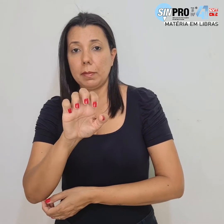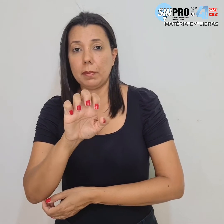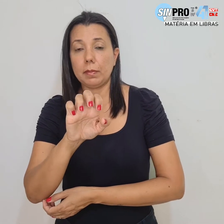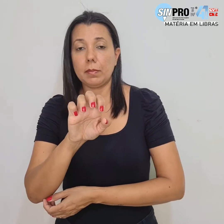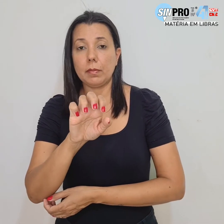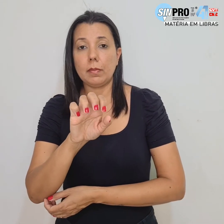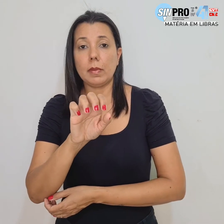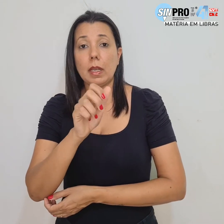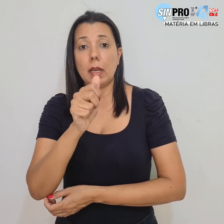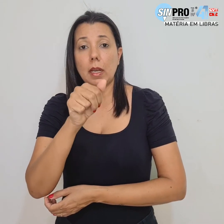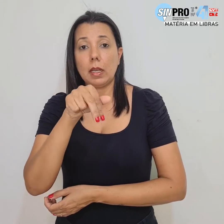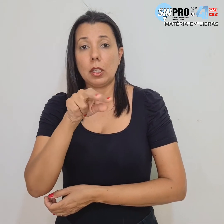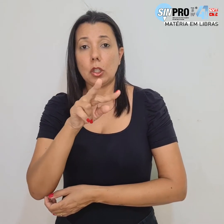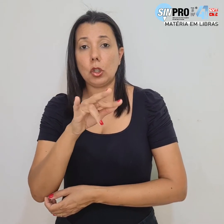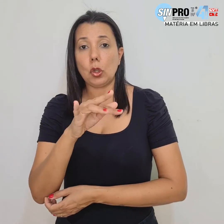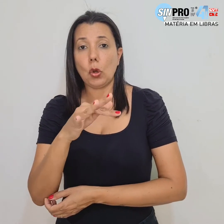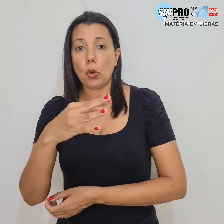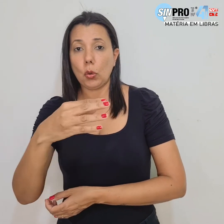Antônio Augusto de Queiroz